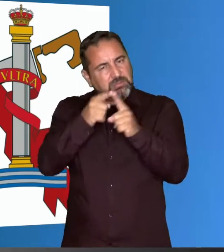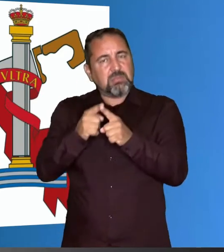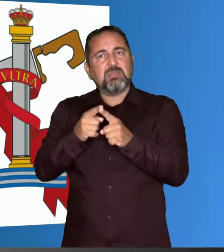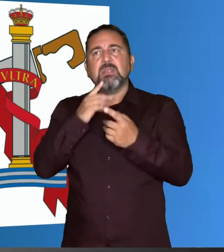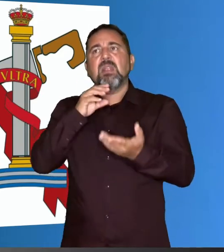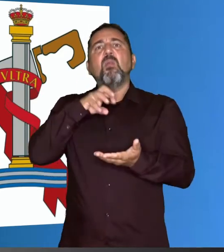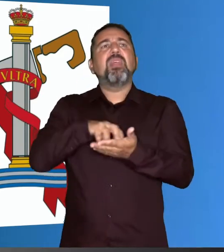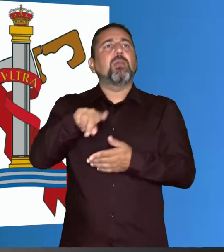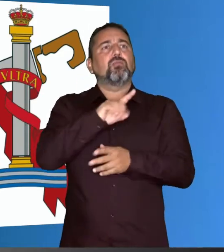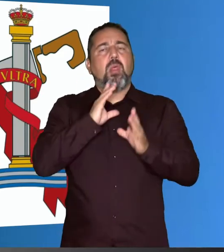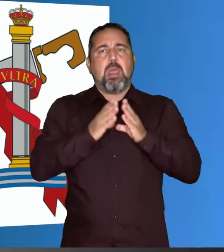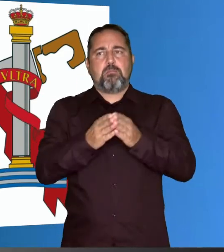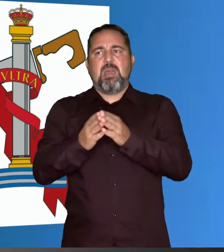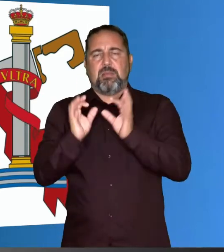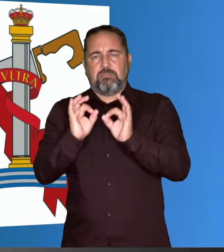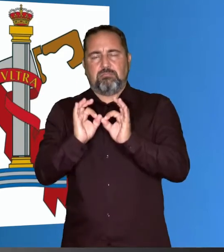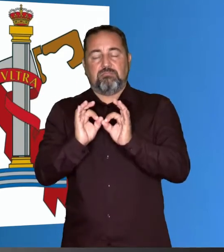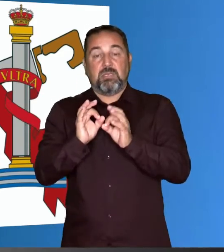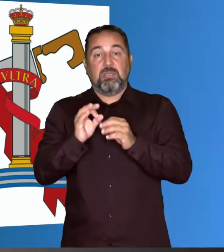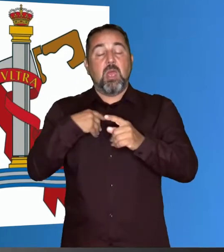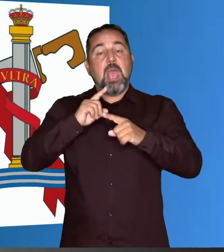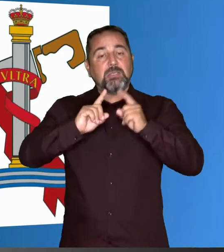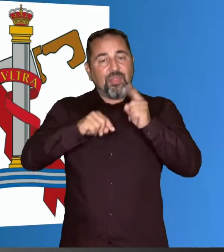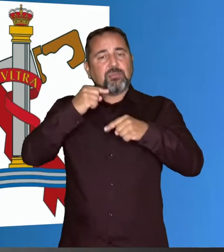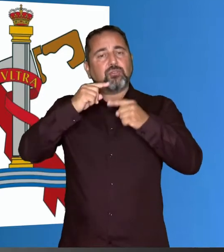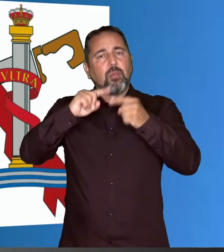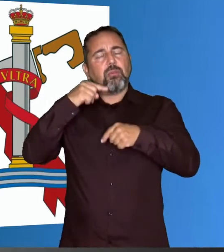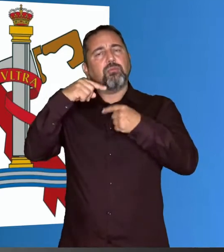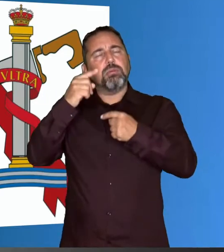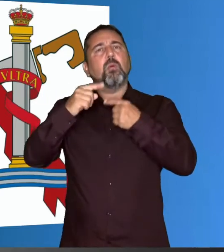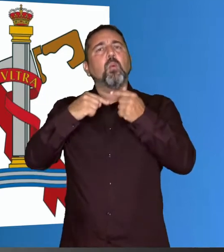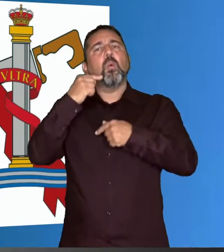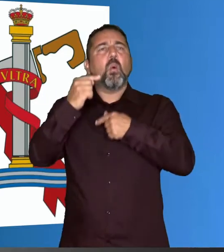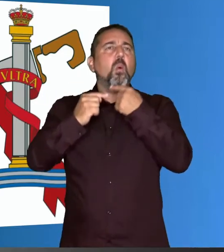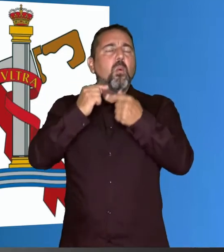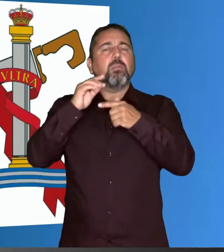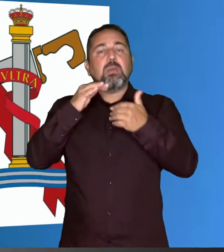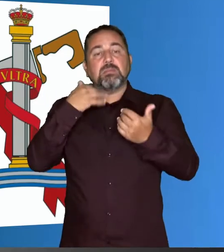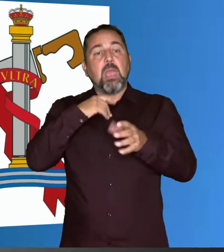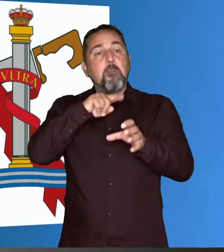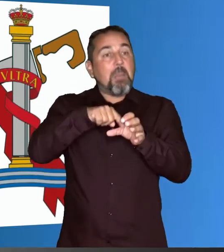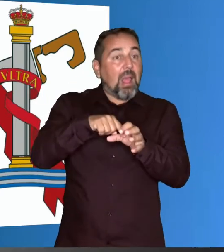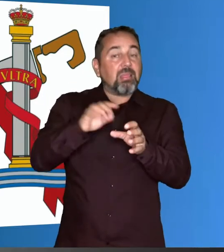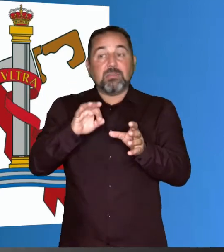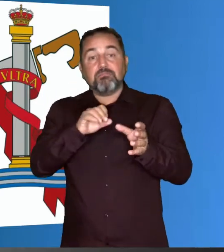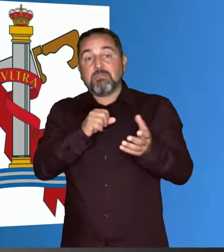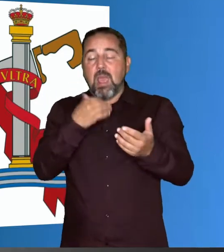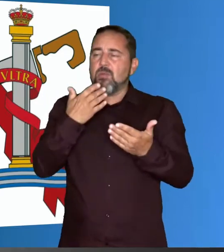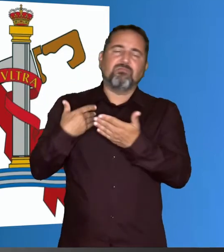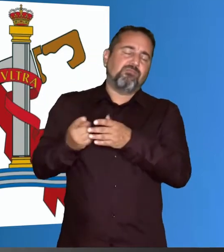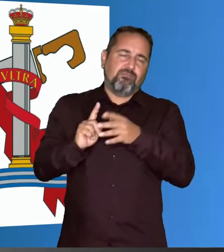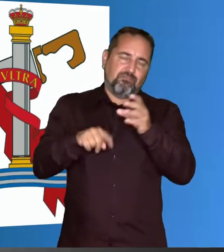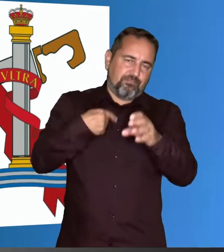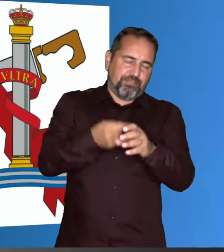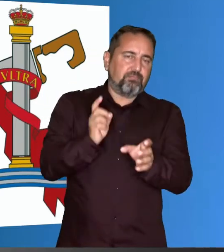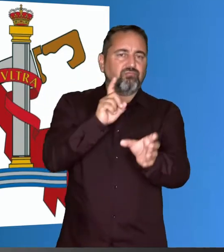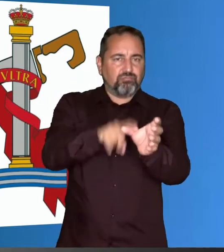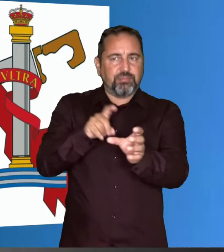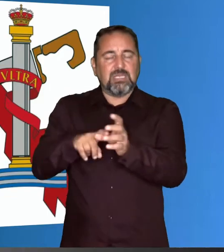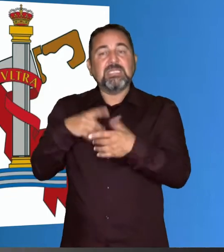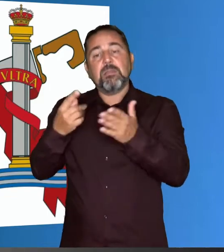en el centro de armada correspondiente. Los sucesivos ascensos se van obteniendo cuando existen vacantes y siempre que se